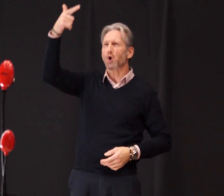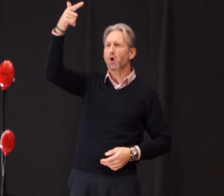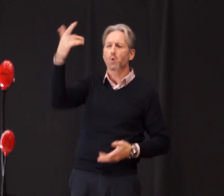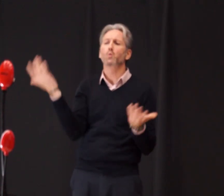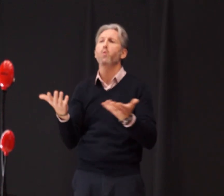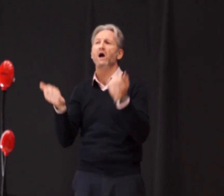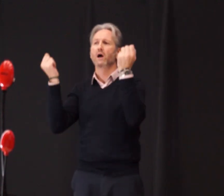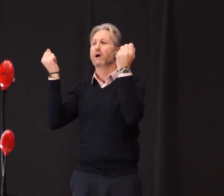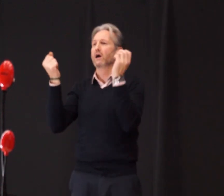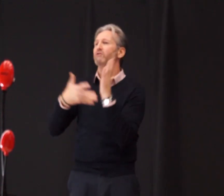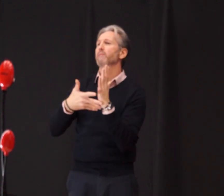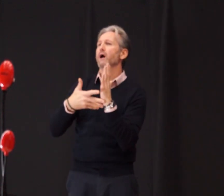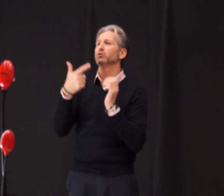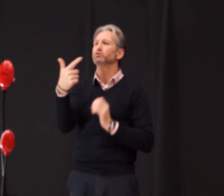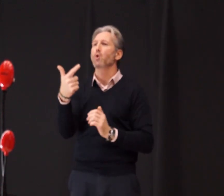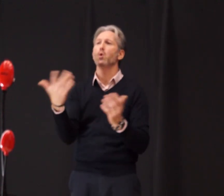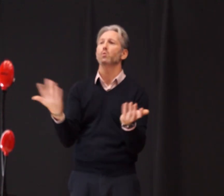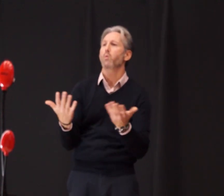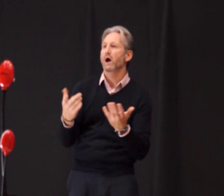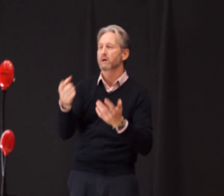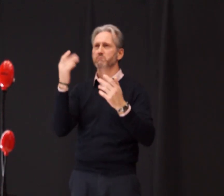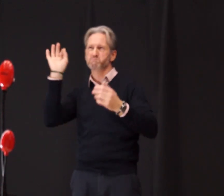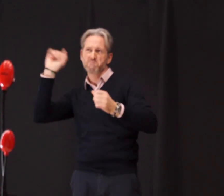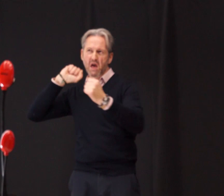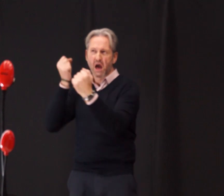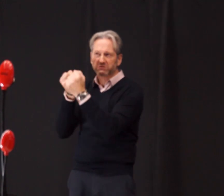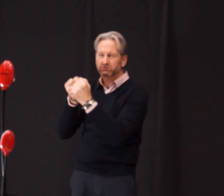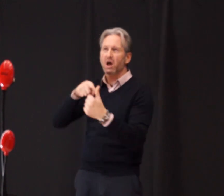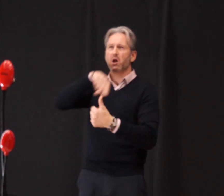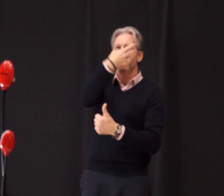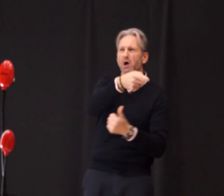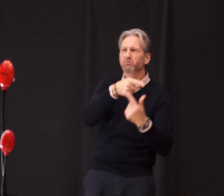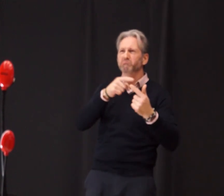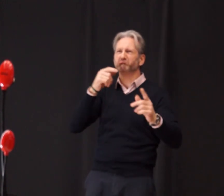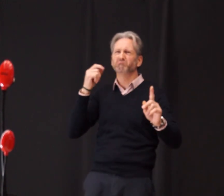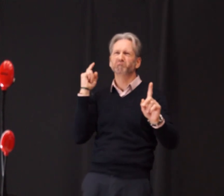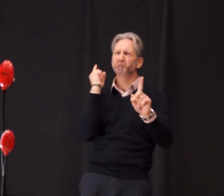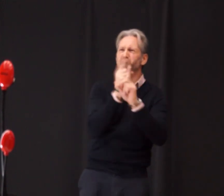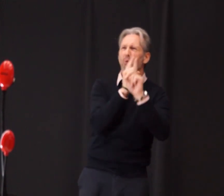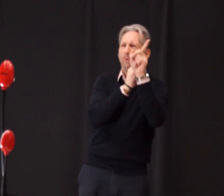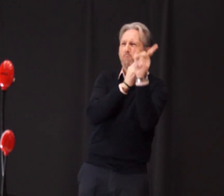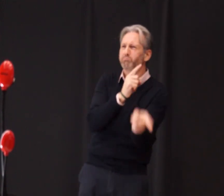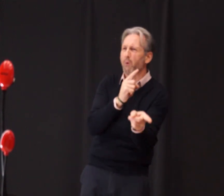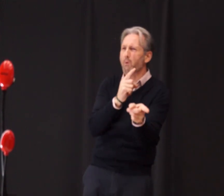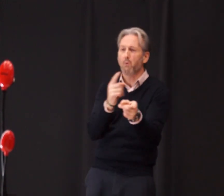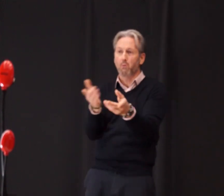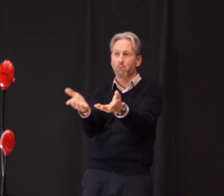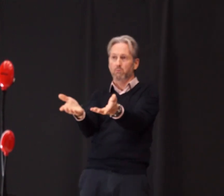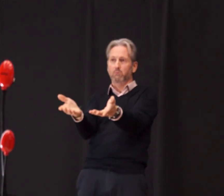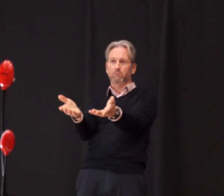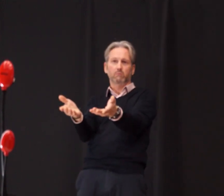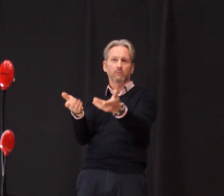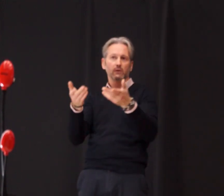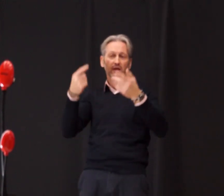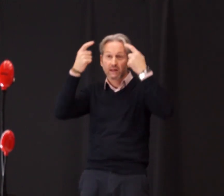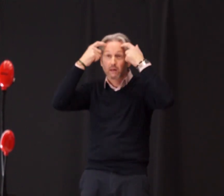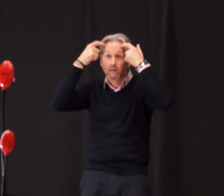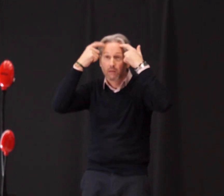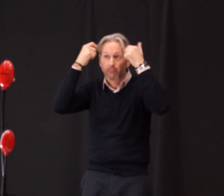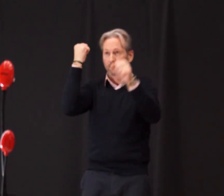d'événements. Alors, je leur demande quels sont les deux événements, deux péripéties de l'histoire. Et là, ils vont pouvoir me dire, il y a